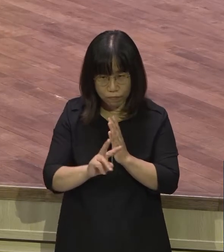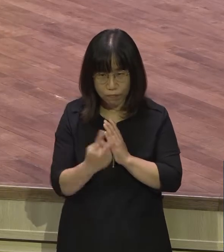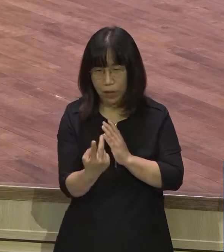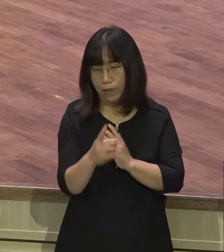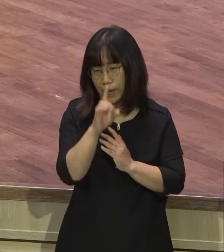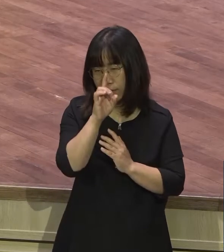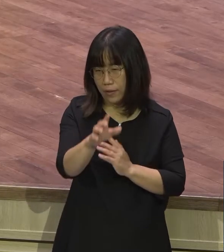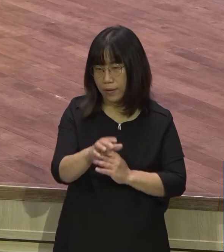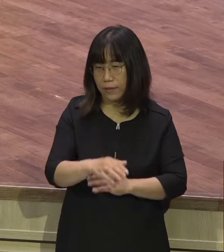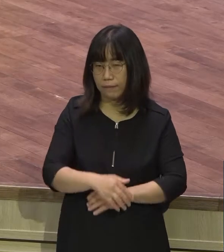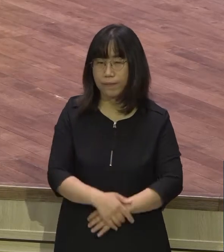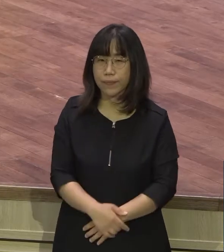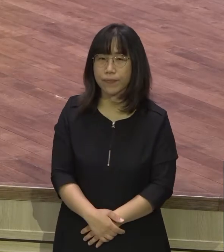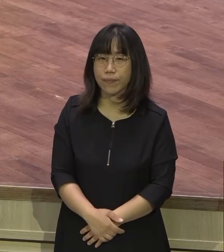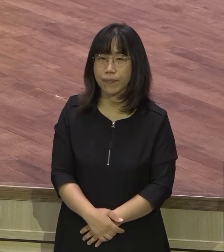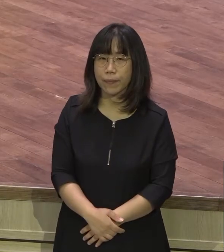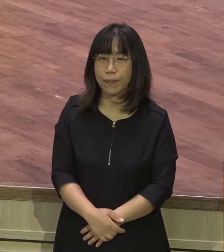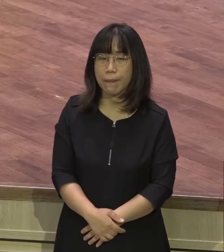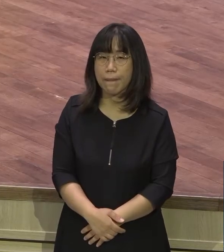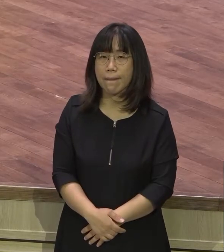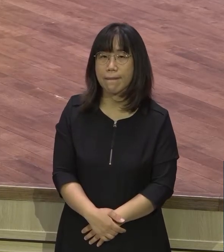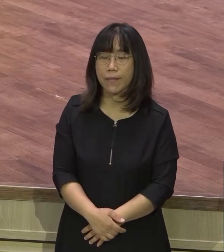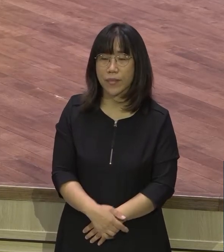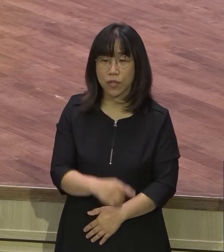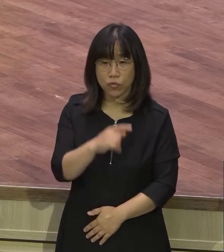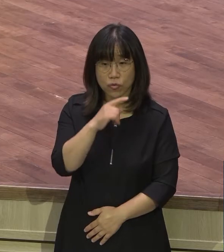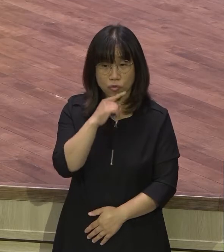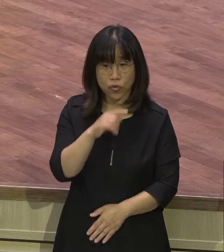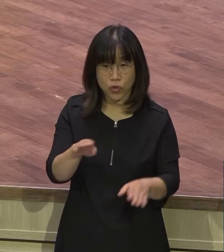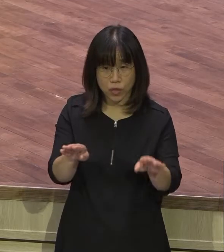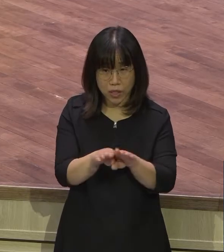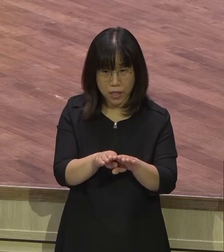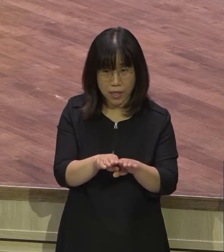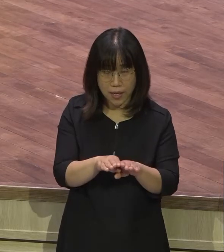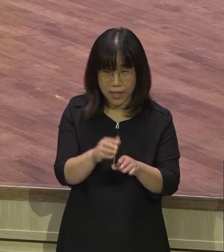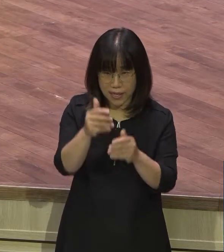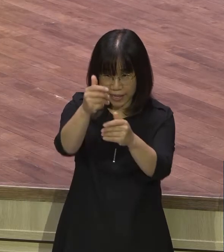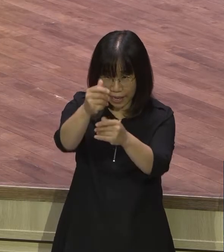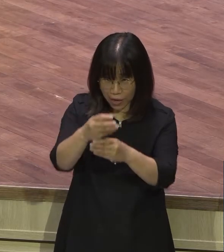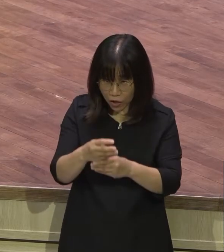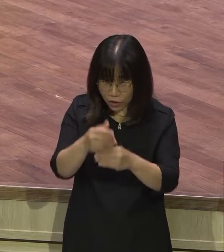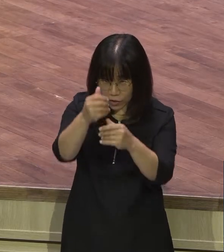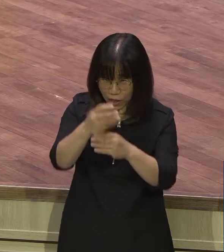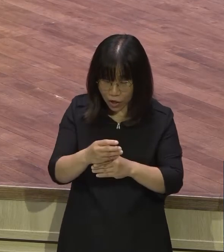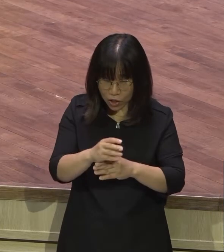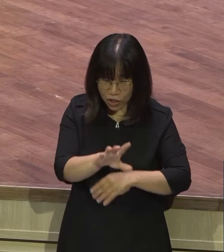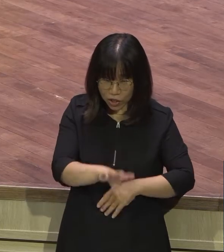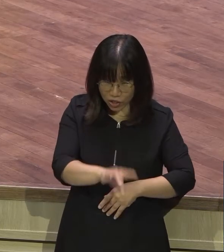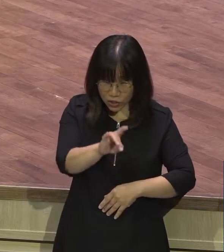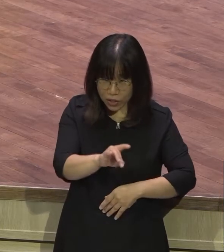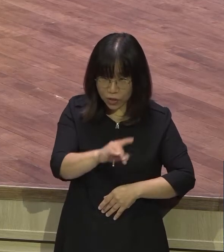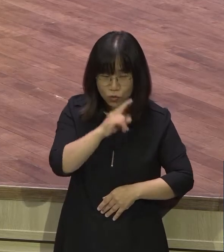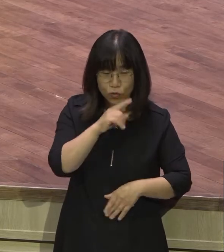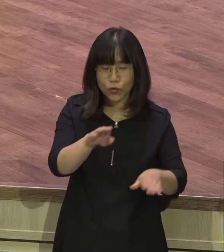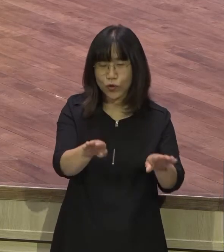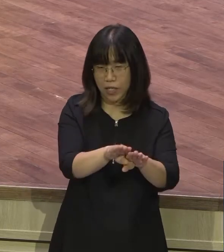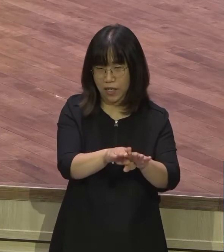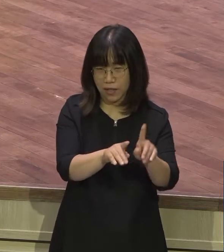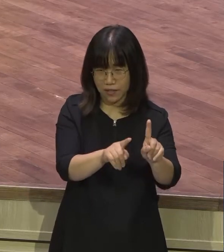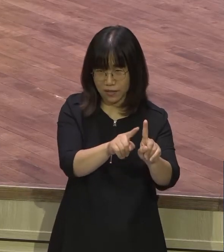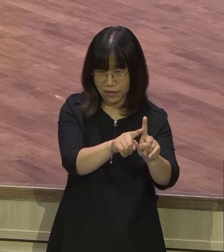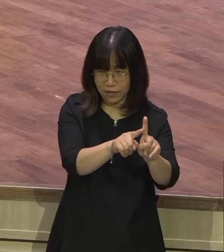여러분 달려보세요. 주일 일주일이 시작하는 제 첫날의 안식이래요. 그렇죠? 주일 날이에요. 이